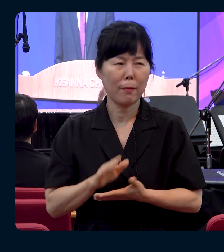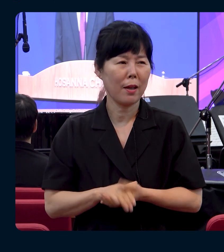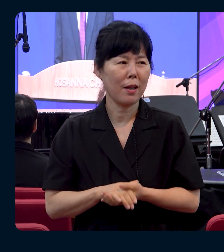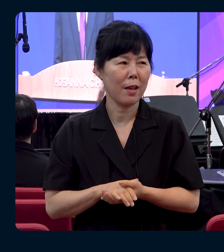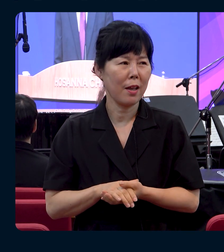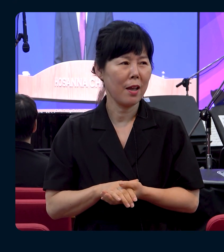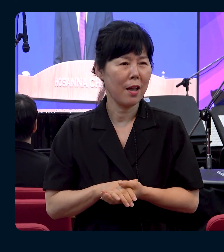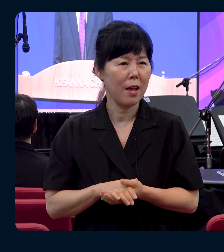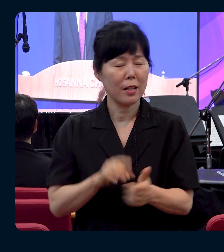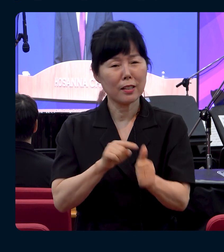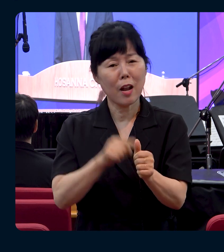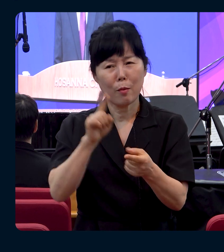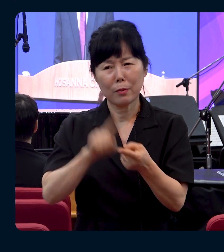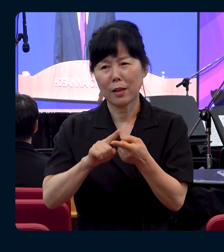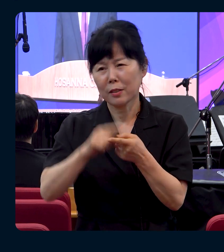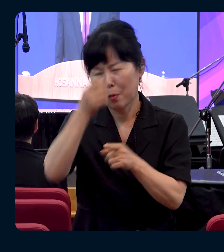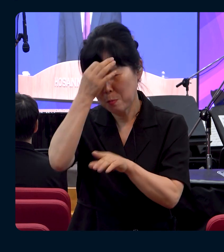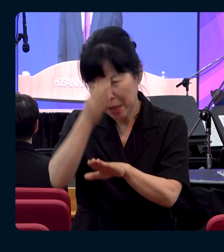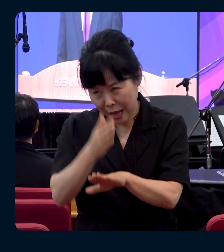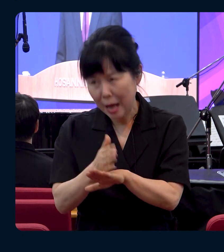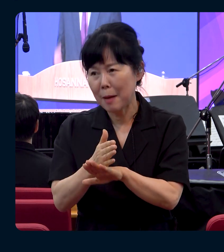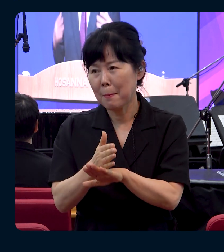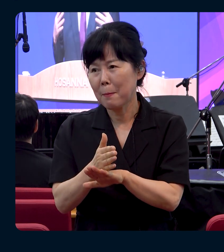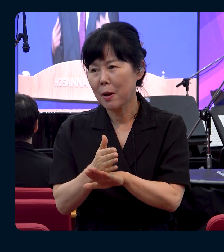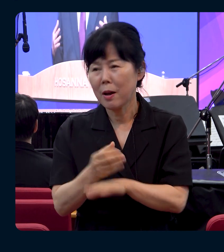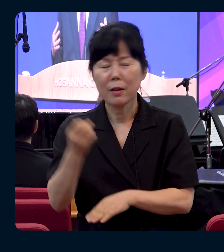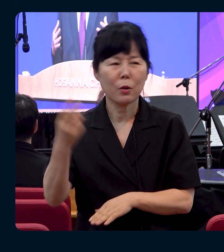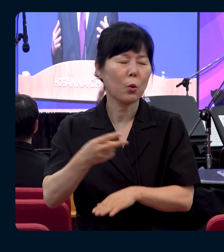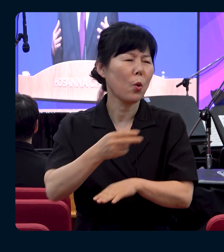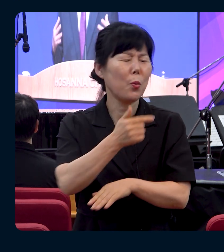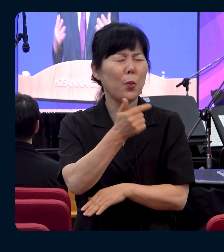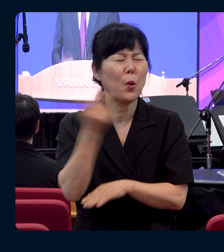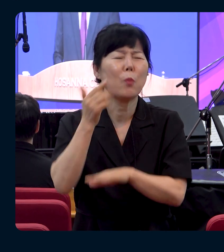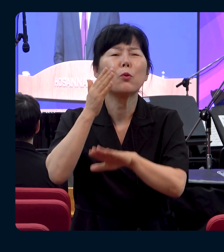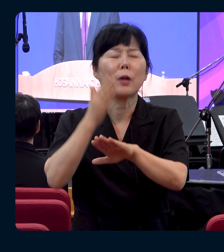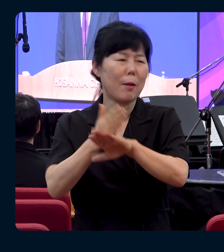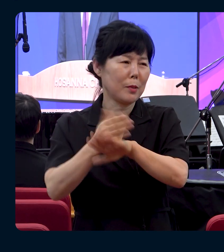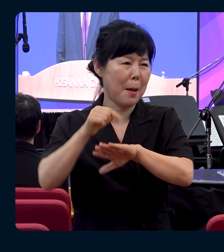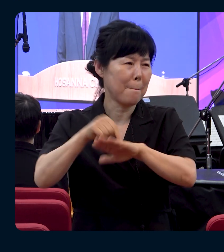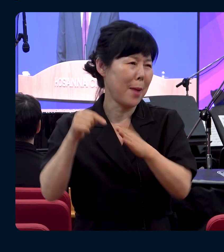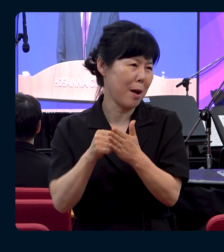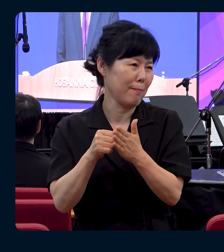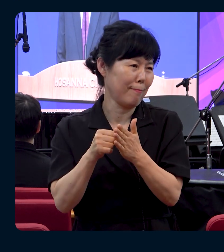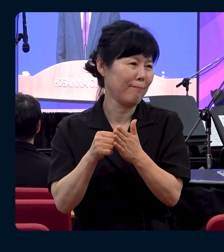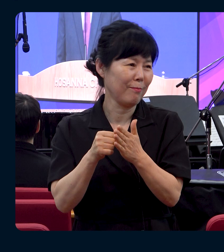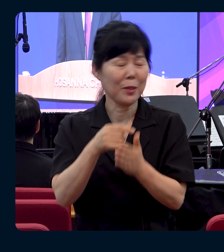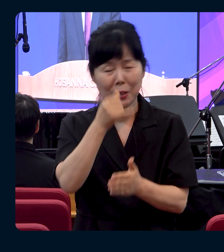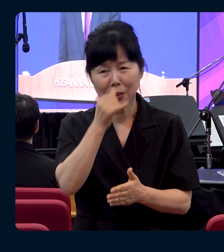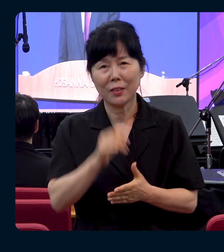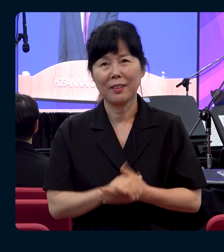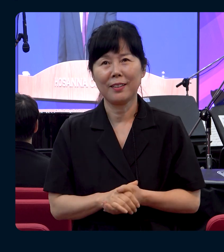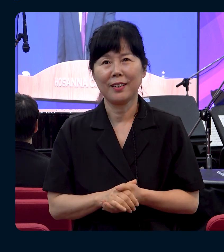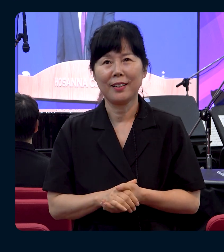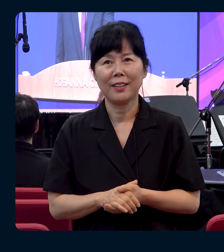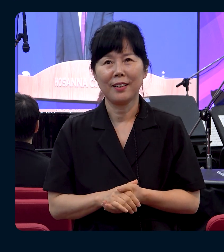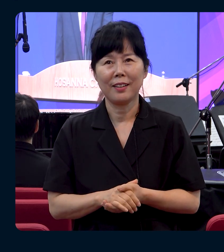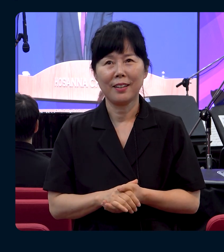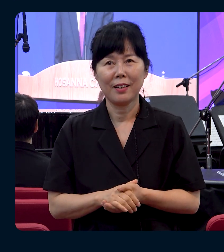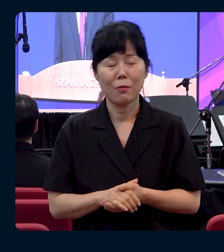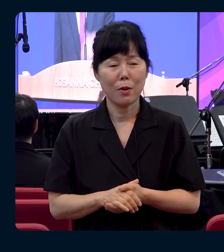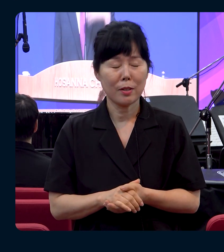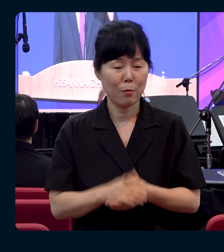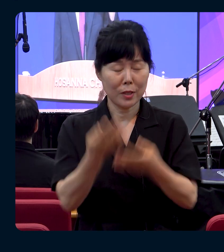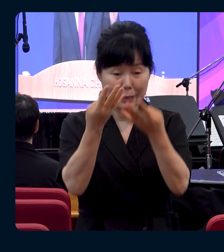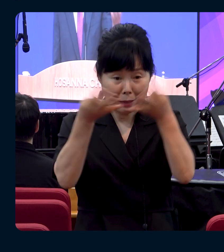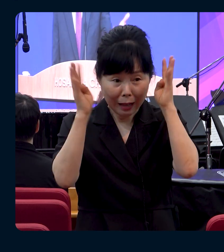너무 죄송한 마음과 동시에 너무 감사한 마음이 함께 있었기 때문에 그렇게 힘든 자리에